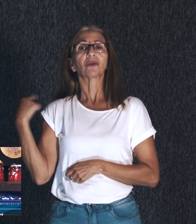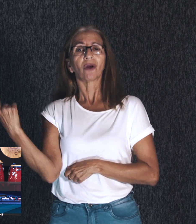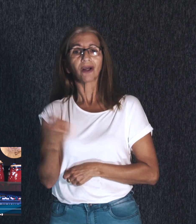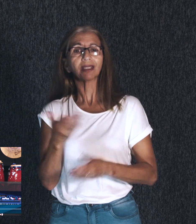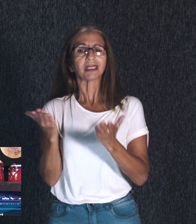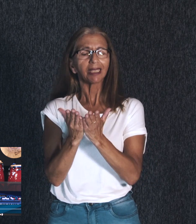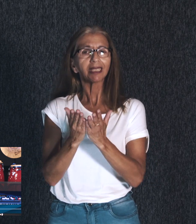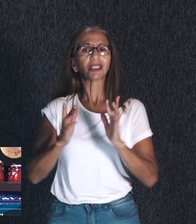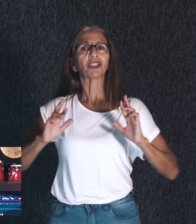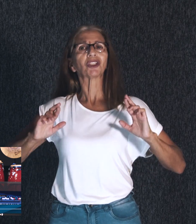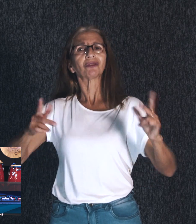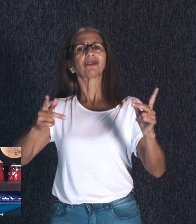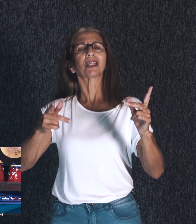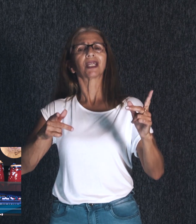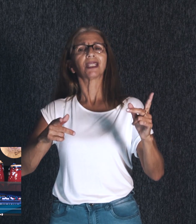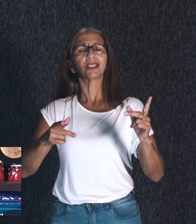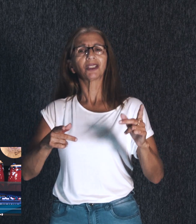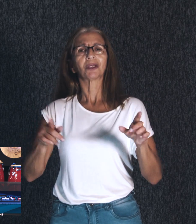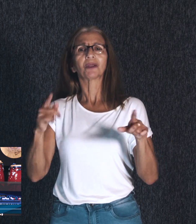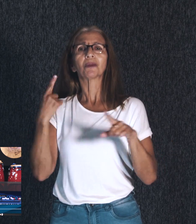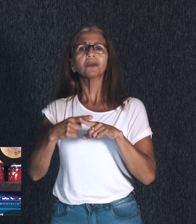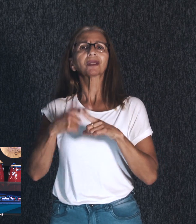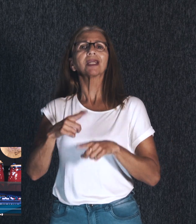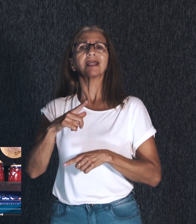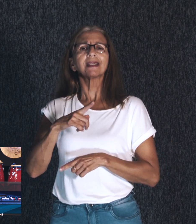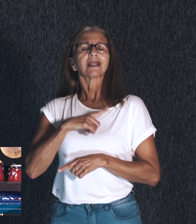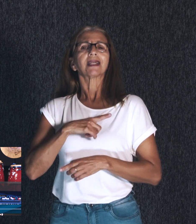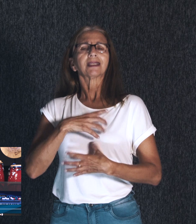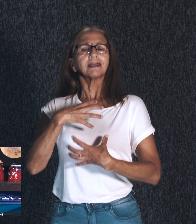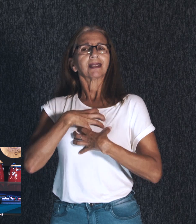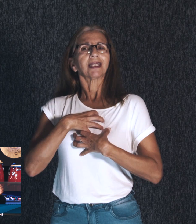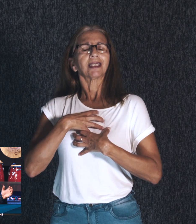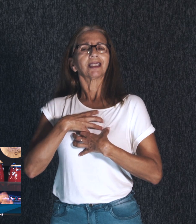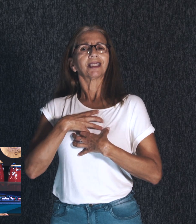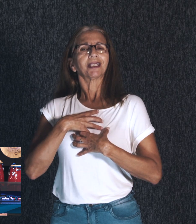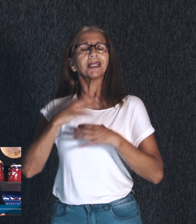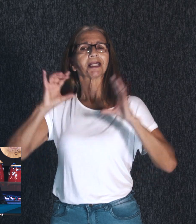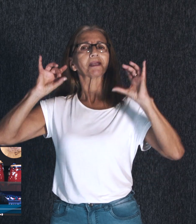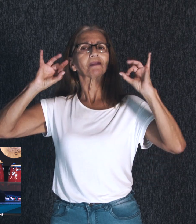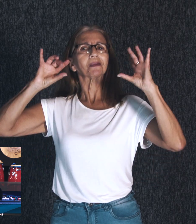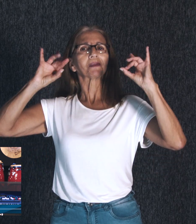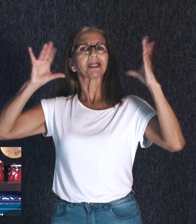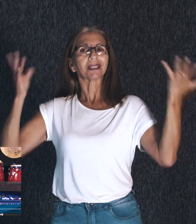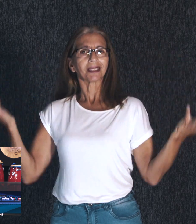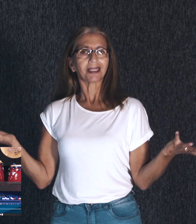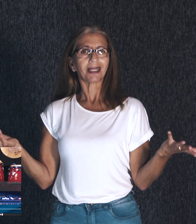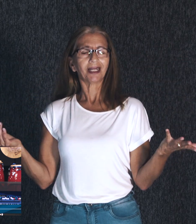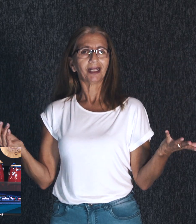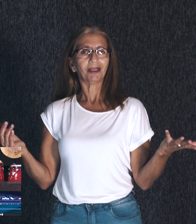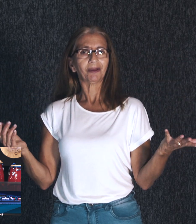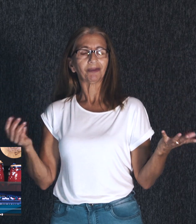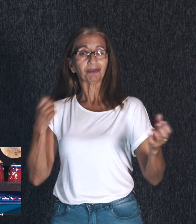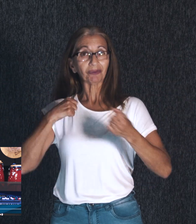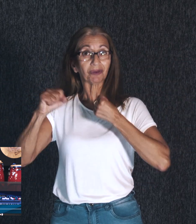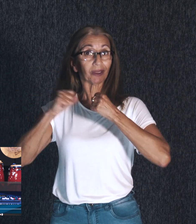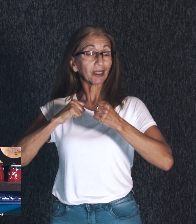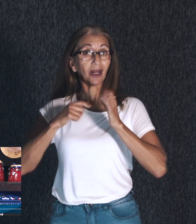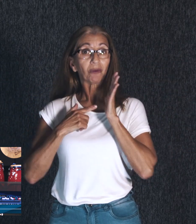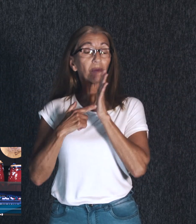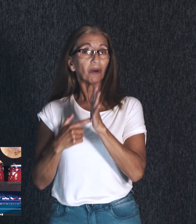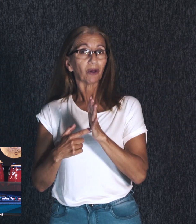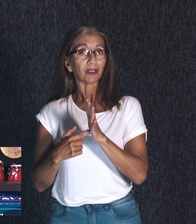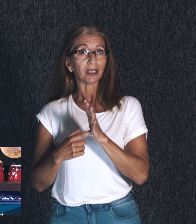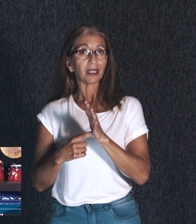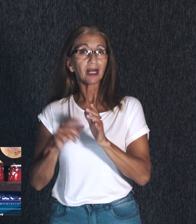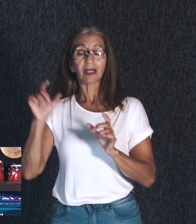Portanto, Salmo 91, versículo 7 diz: 1000 cairão ao teu lado, 10.000 à tua direita, mas tu não serás atingido. Por